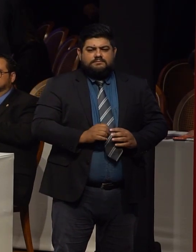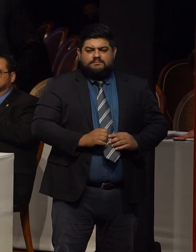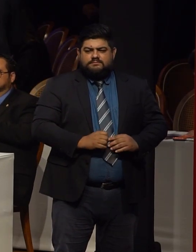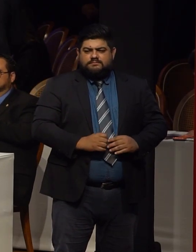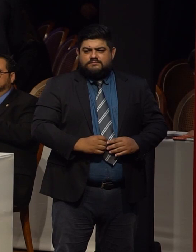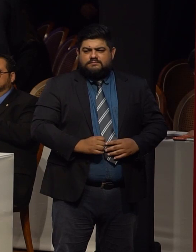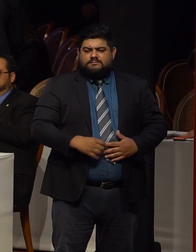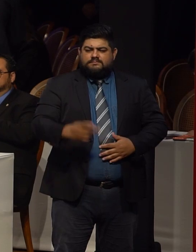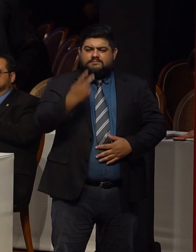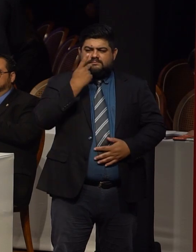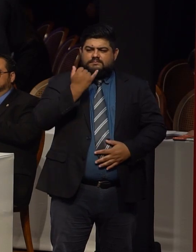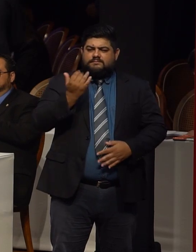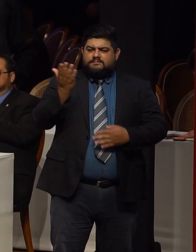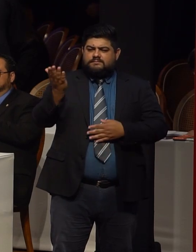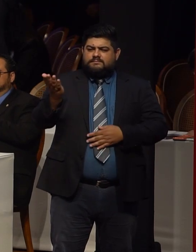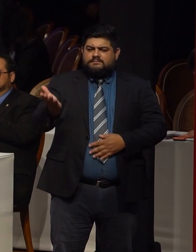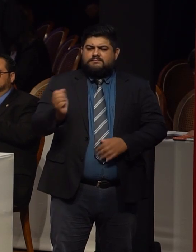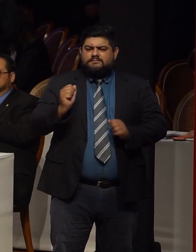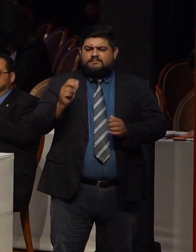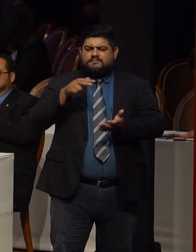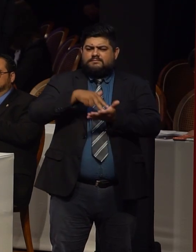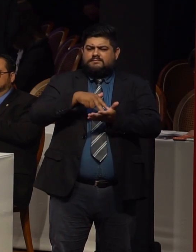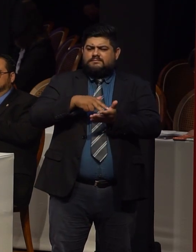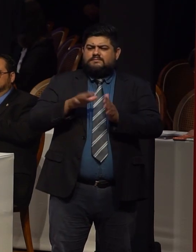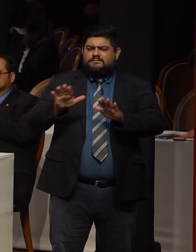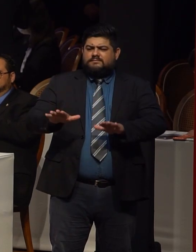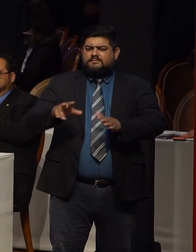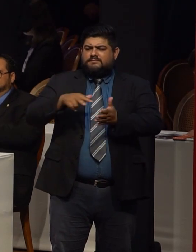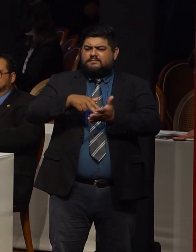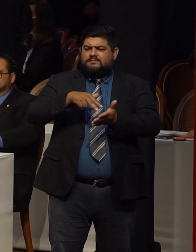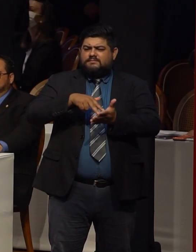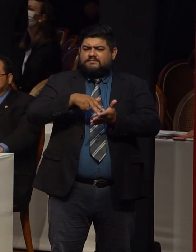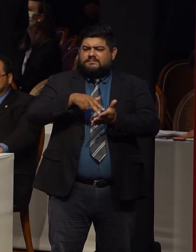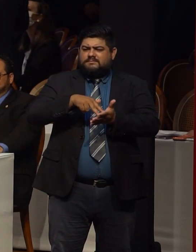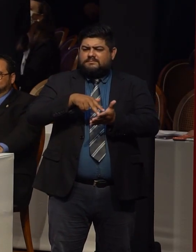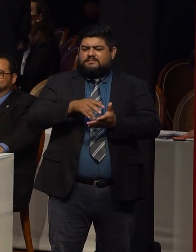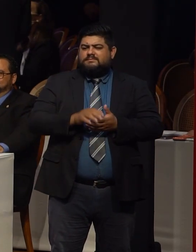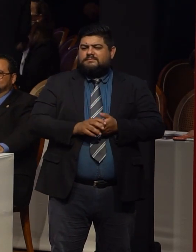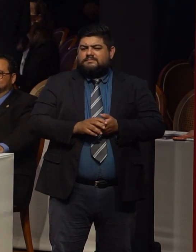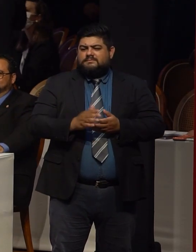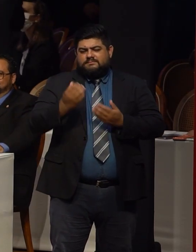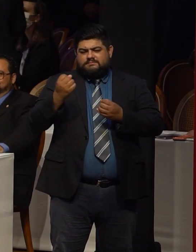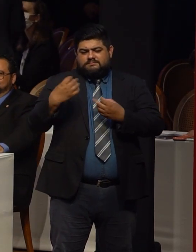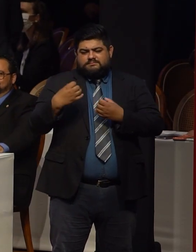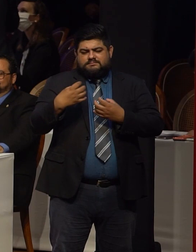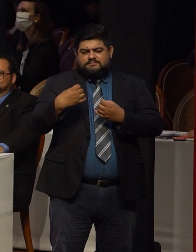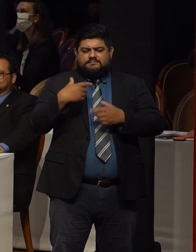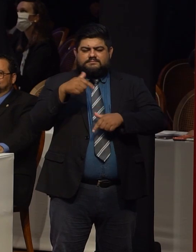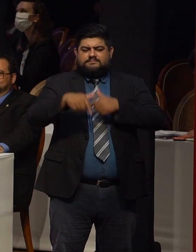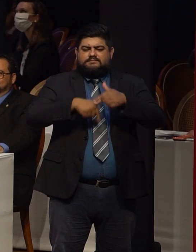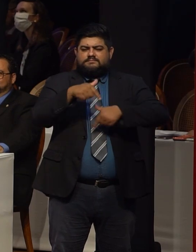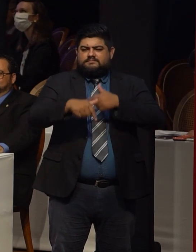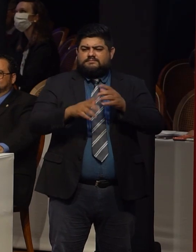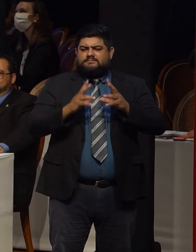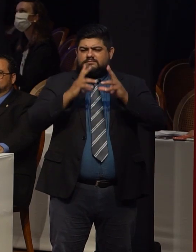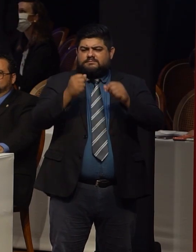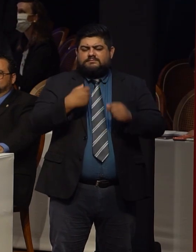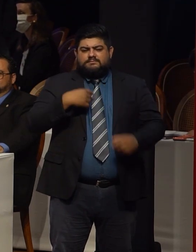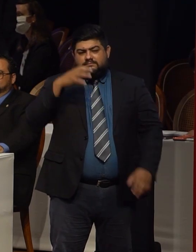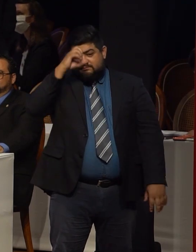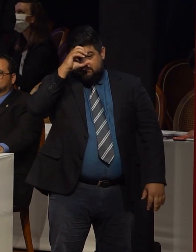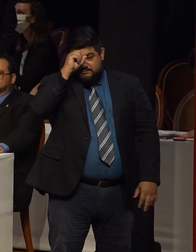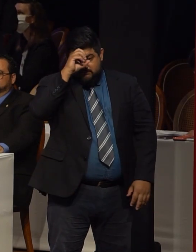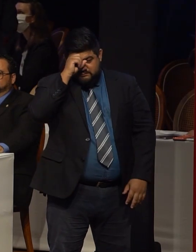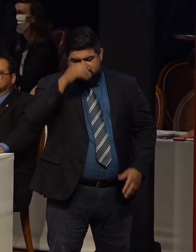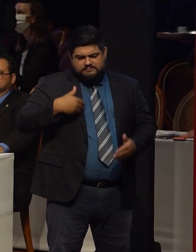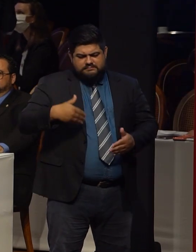Meu pai, pode continuar de pé. Continua de pé, pai. Me ensinou a trabalhar. Tudo que eu aprendi como trabalho